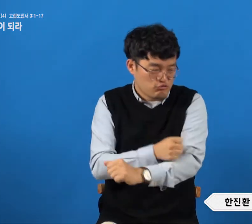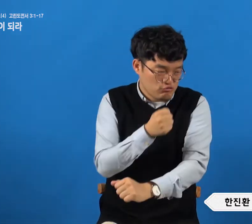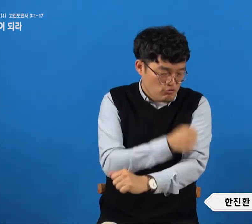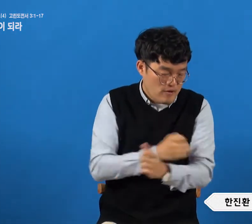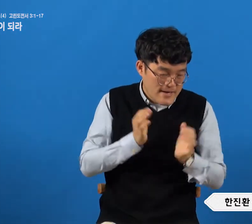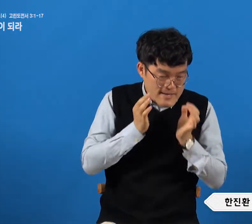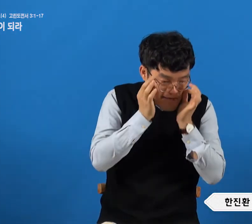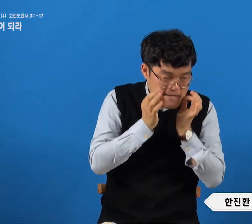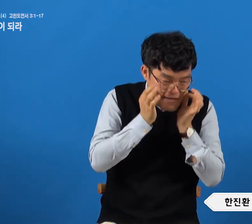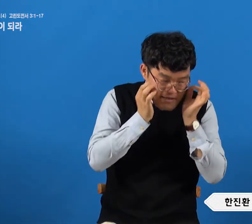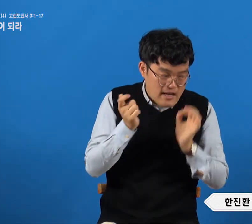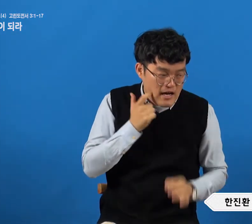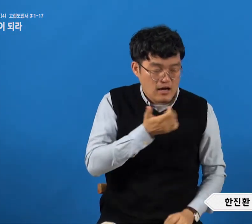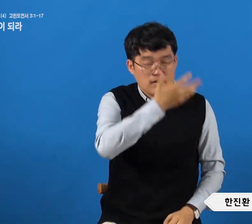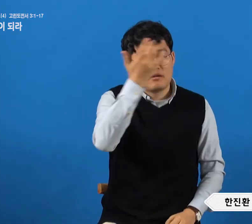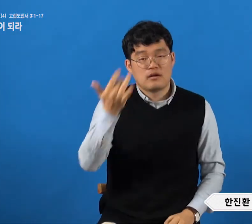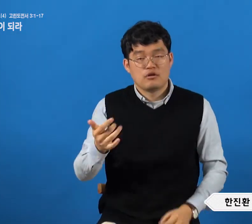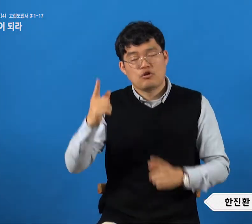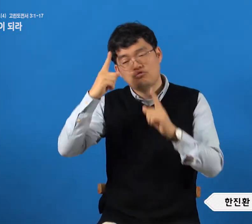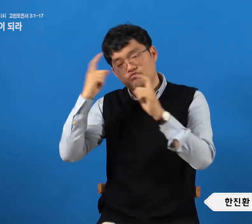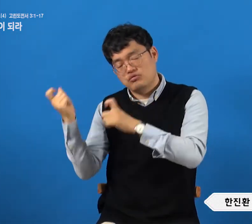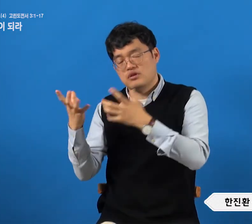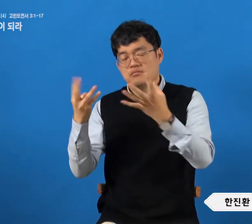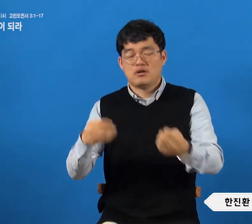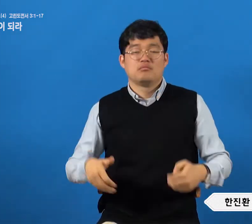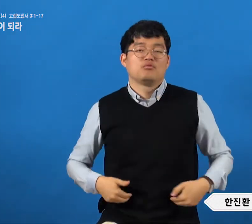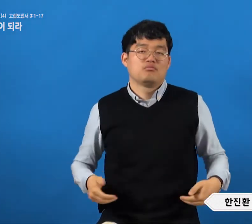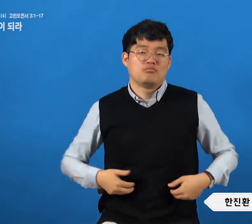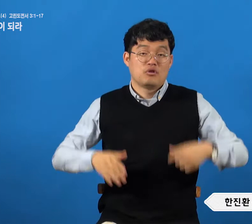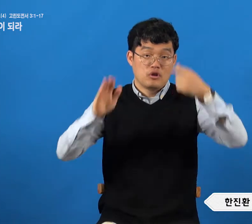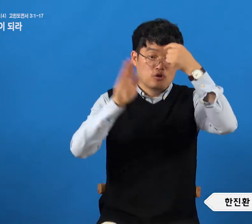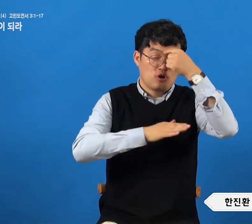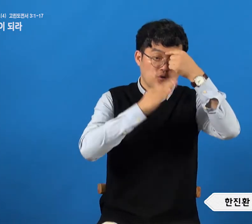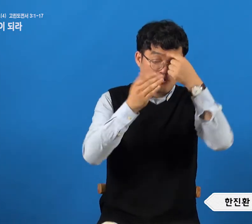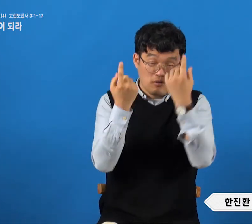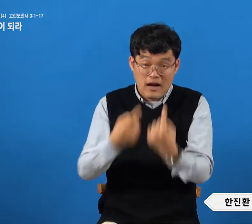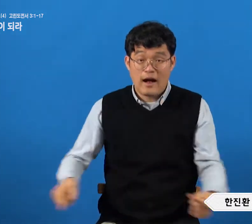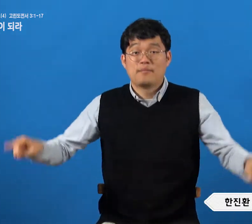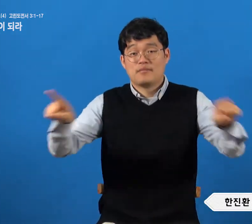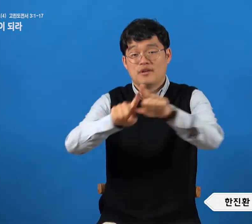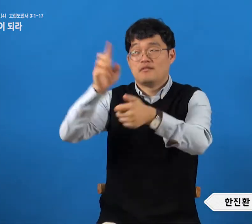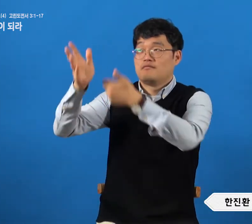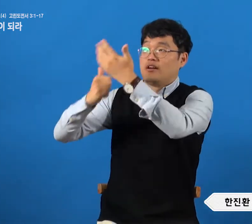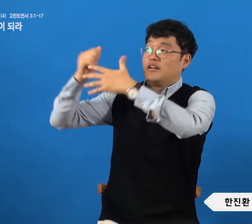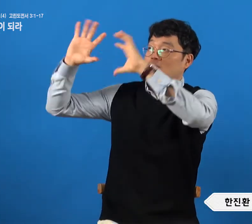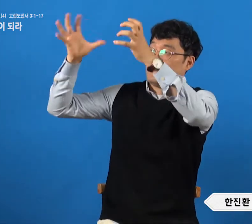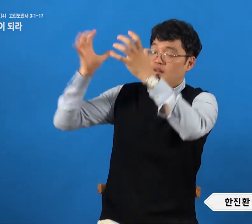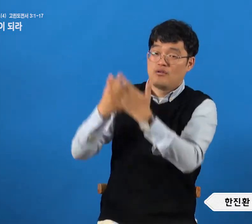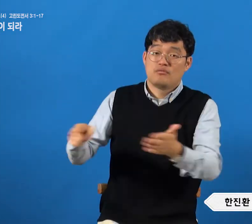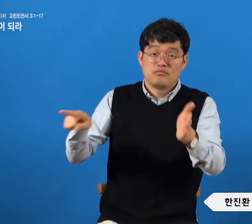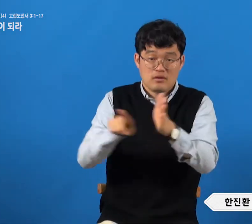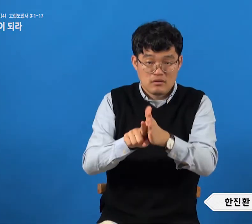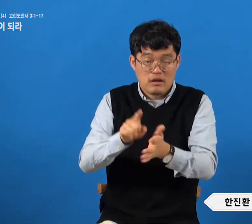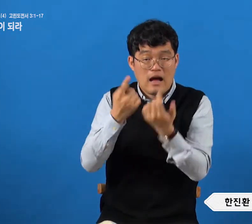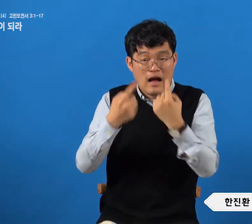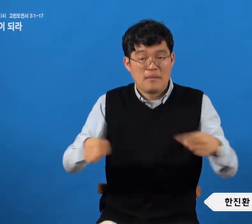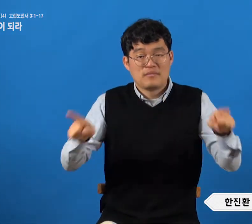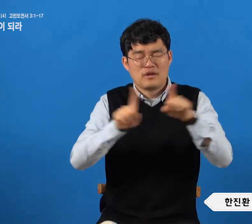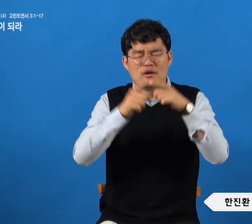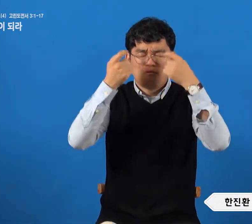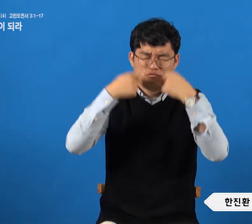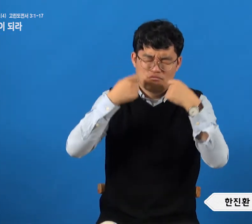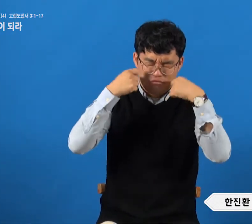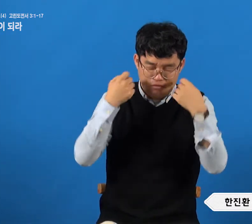수고하고 애썼던 아름다운 추억이 많아야 됩니다. 성도들과 함께 하나님 나라를 위해서